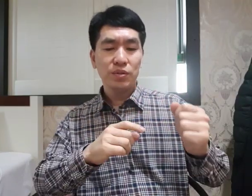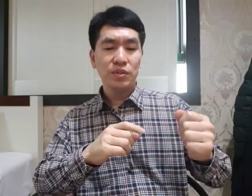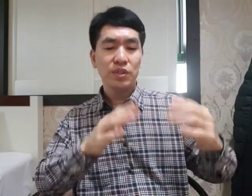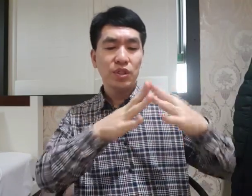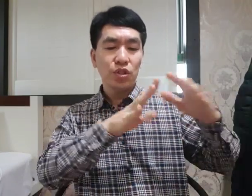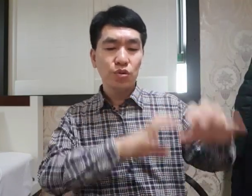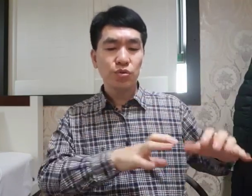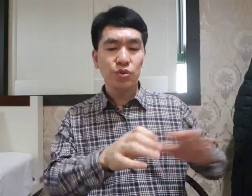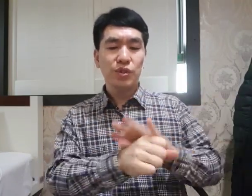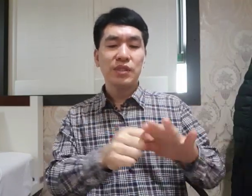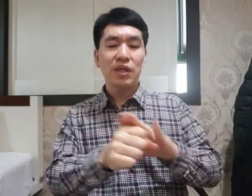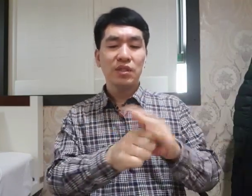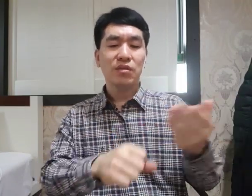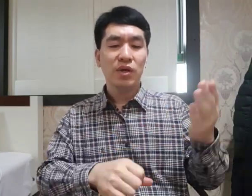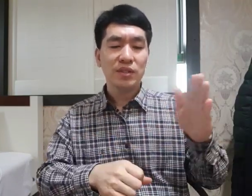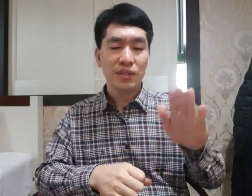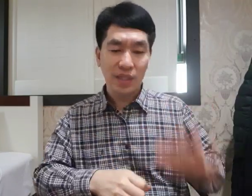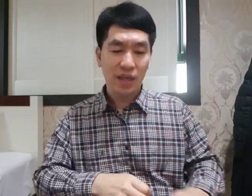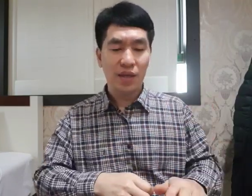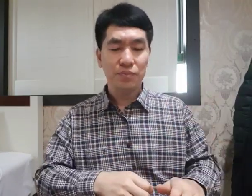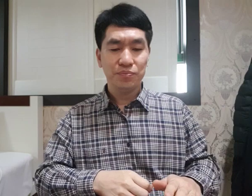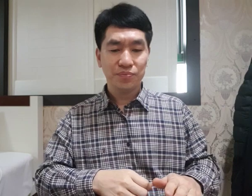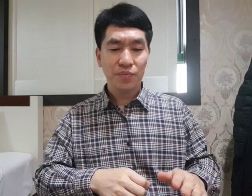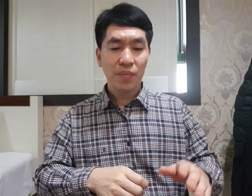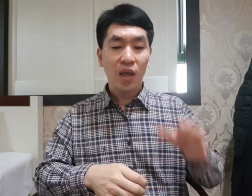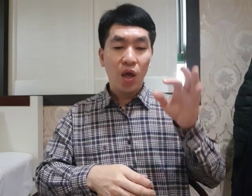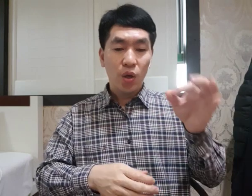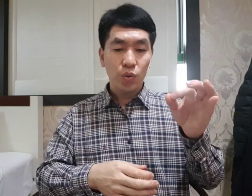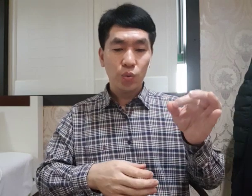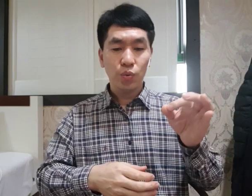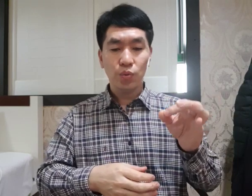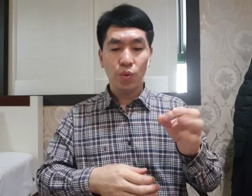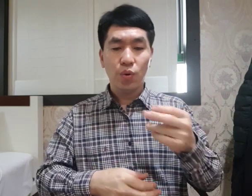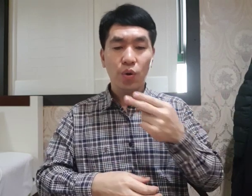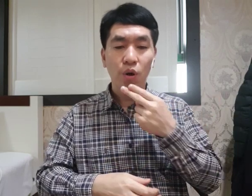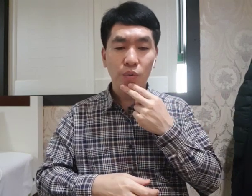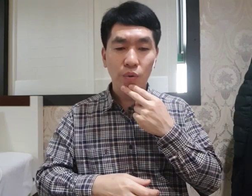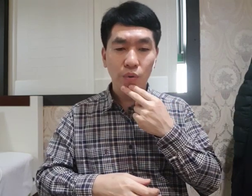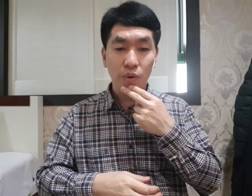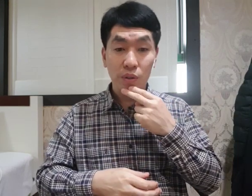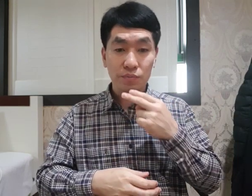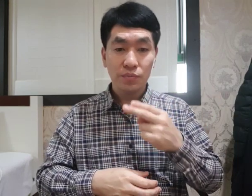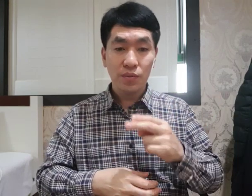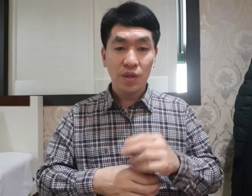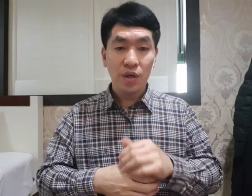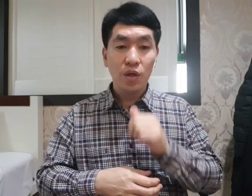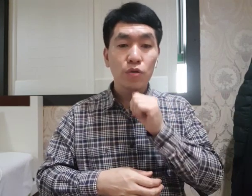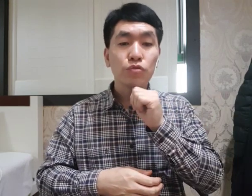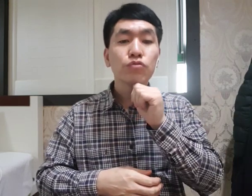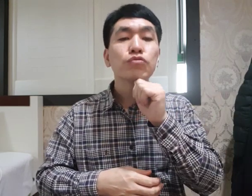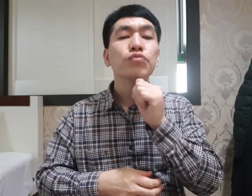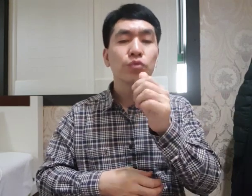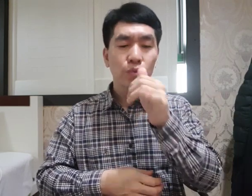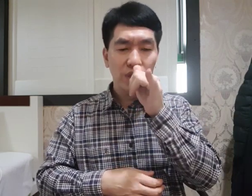말로는 이웃을 사랑한다고 하는데 돈도 없고 굶고